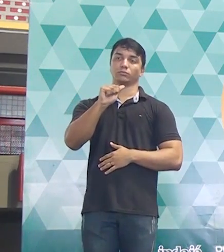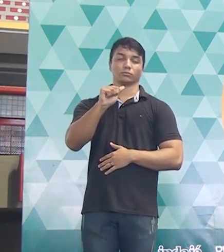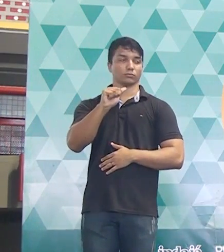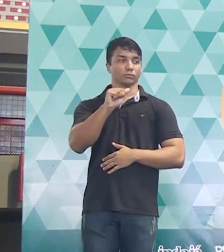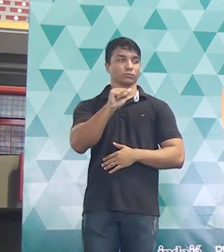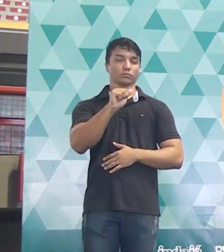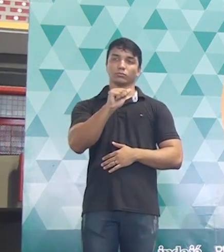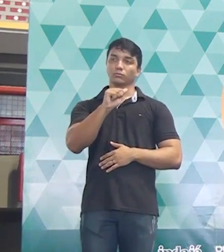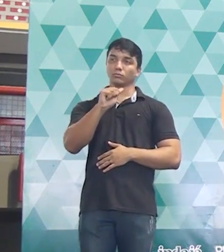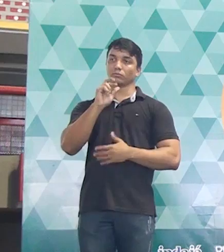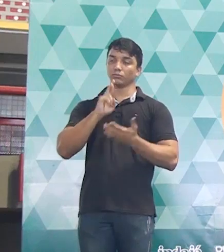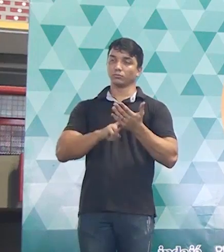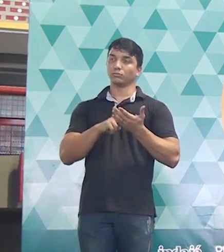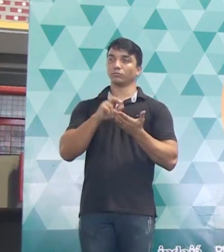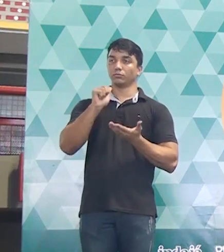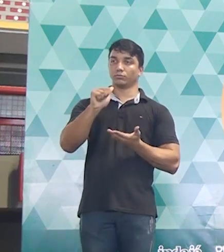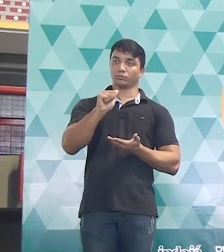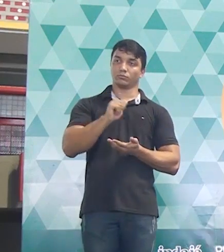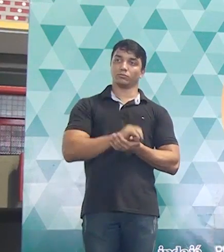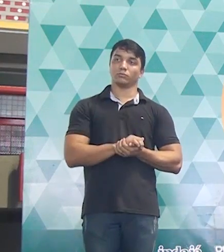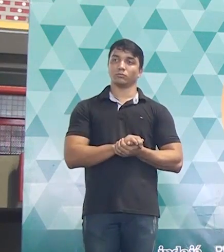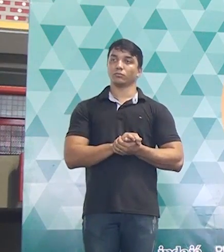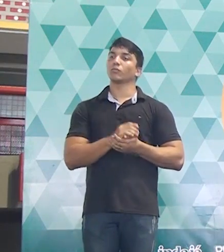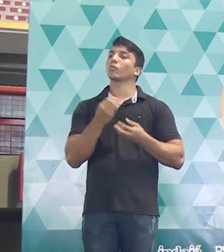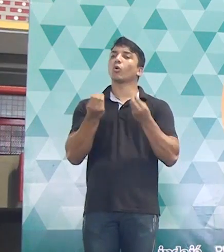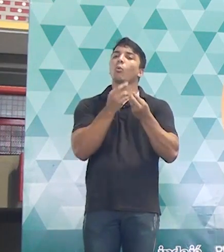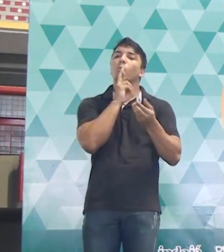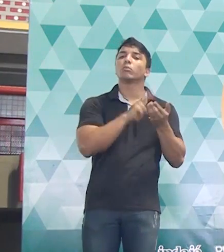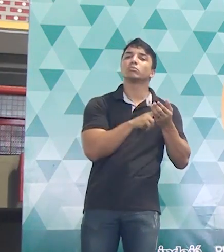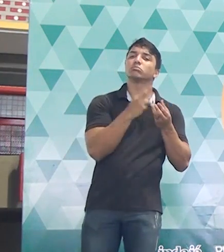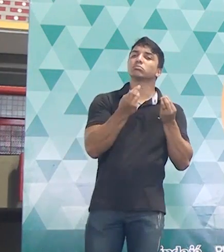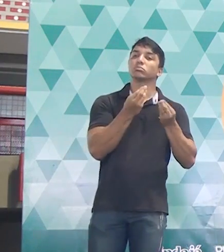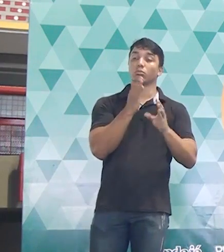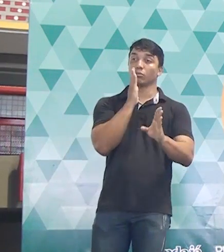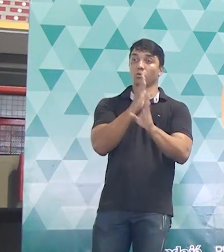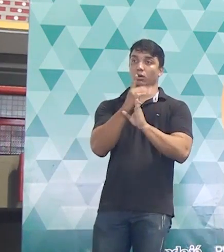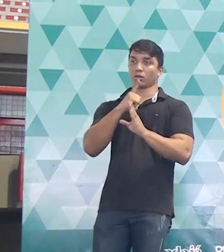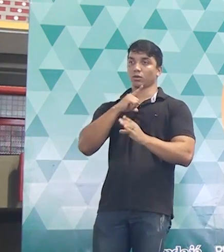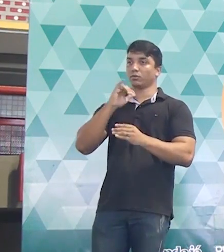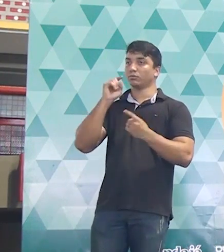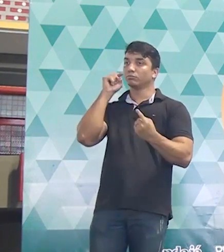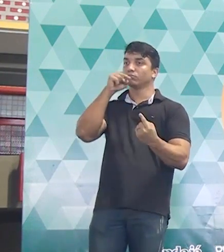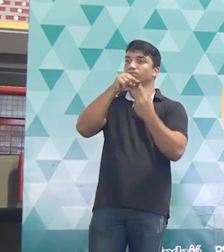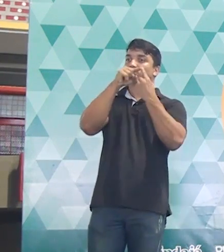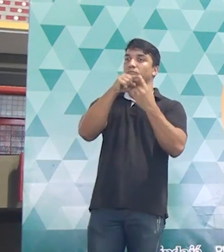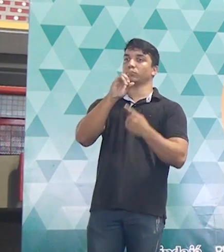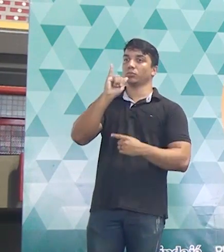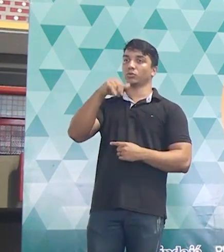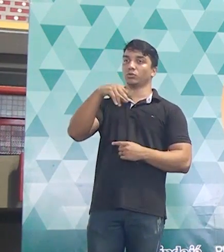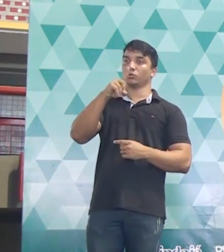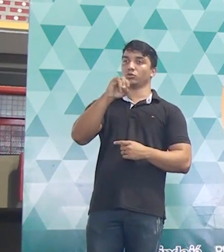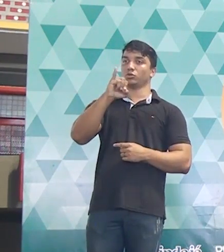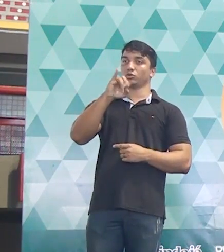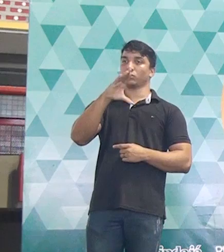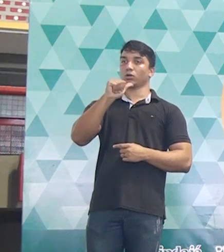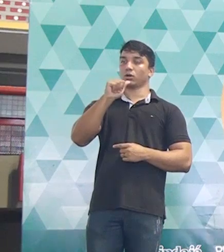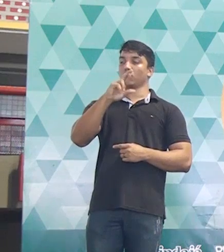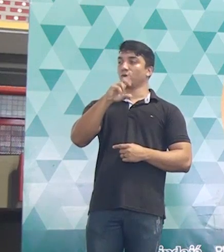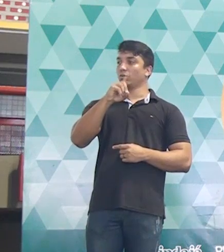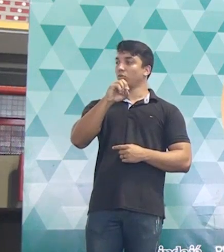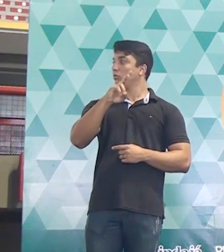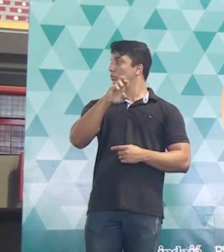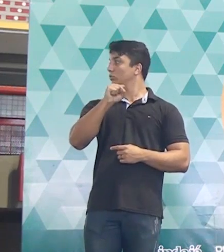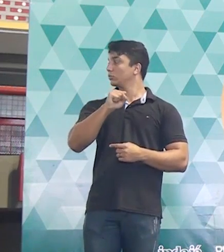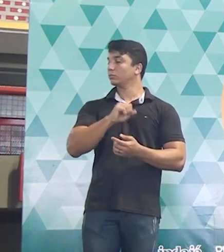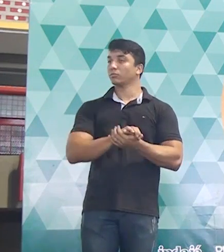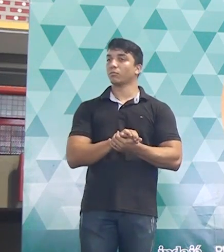questão? Indicadores. A ação do indicador a questão me deu, eu só tive que interpretar. E também, claro, eu